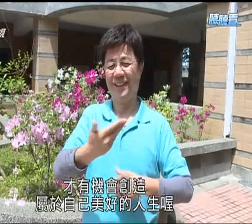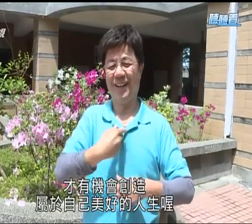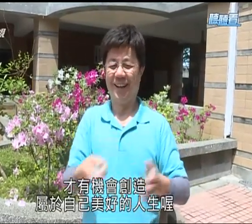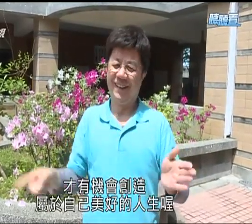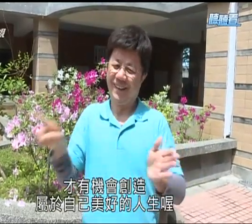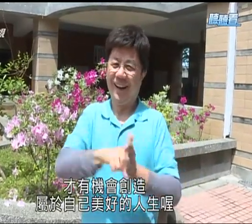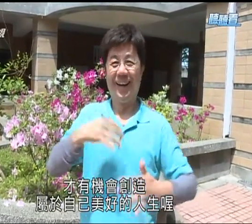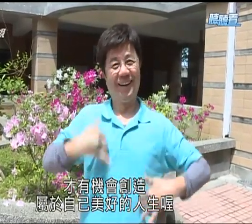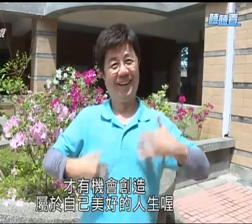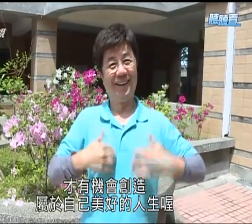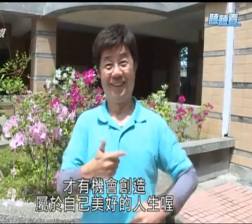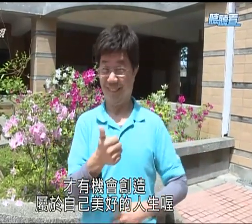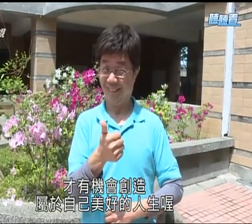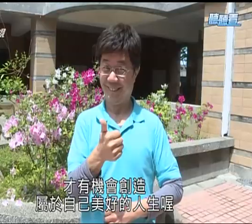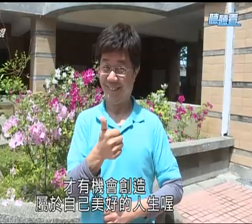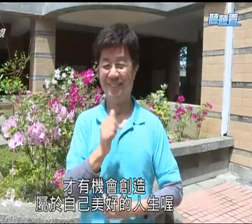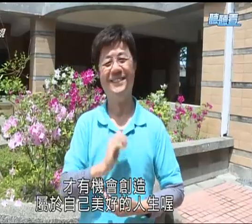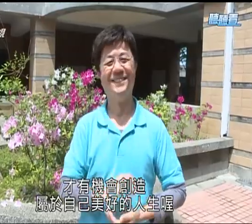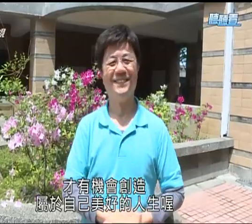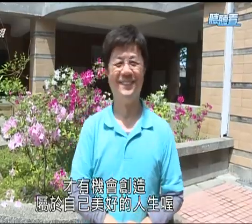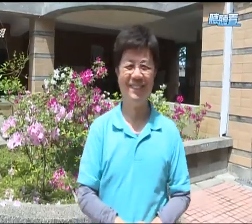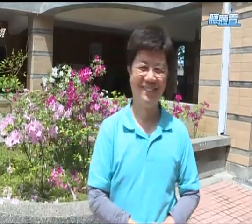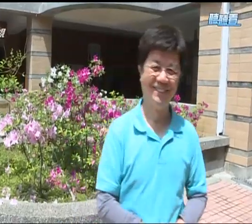会创造属于自己美好的人生哦。